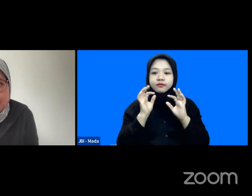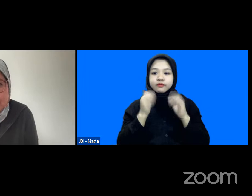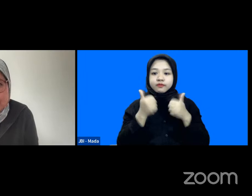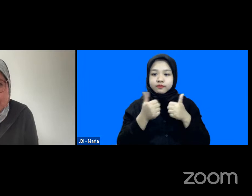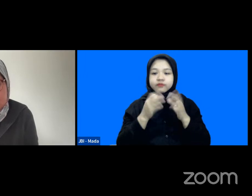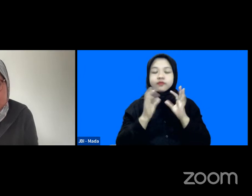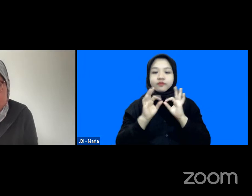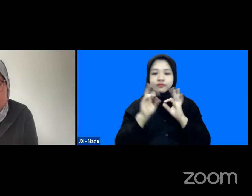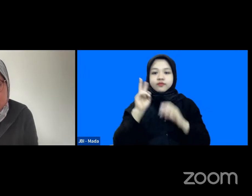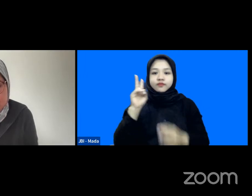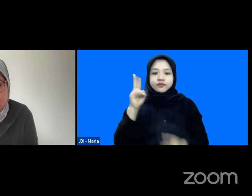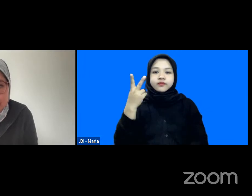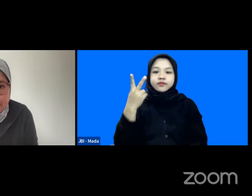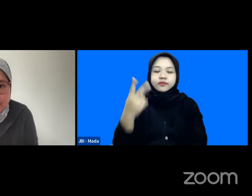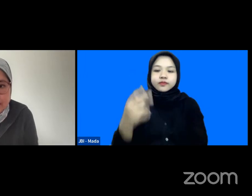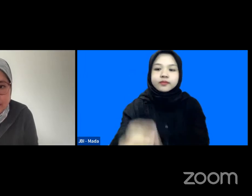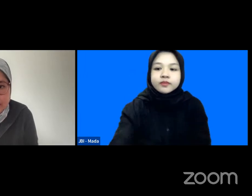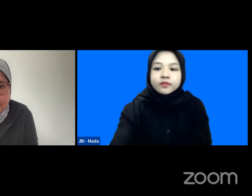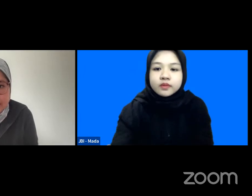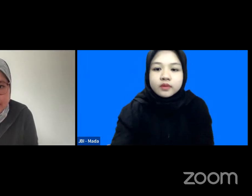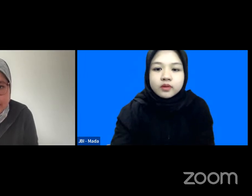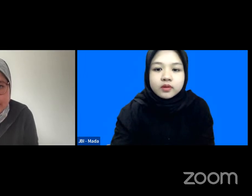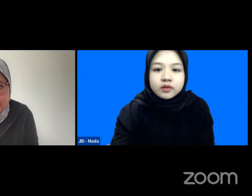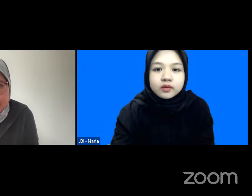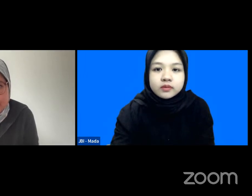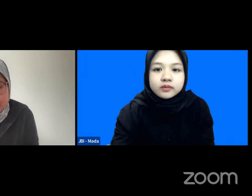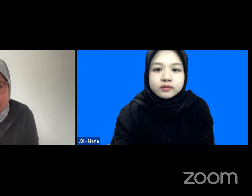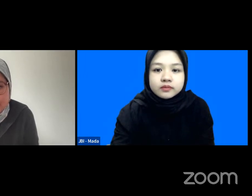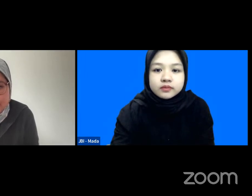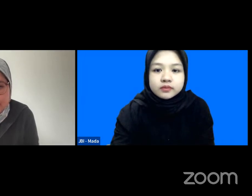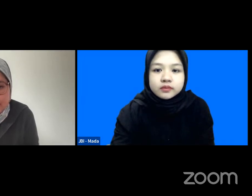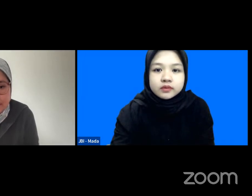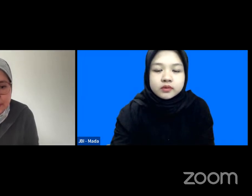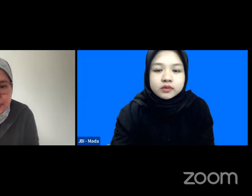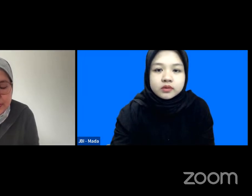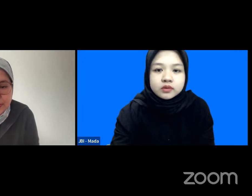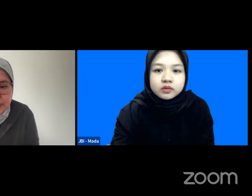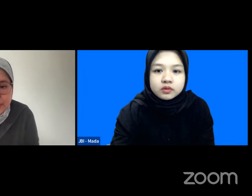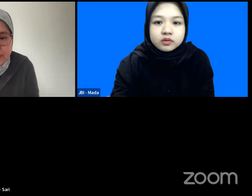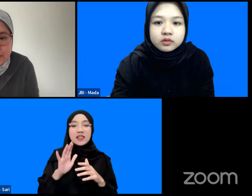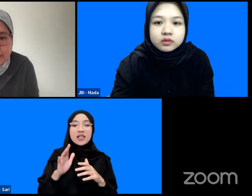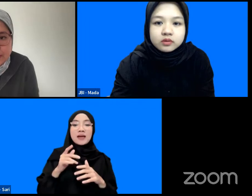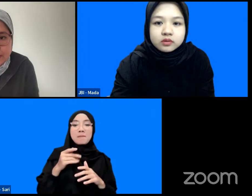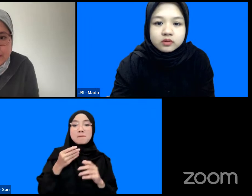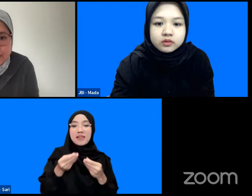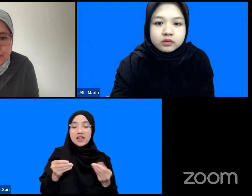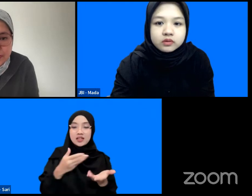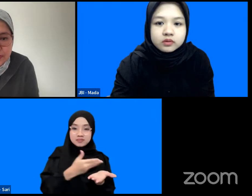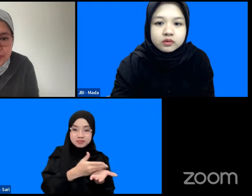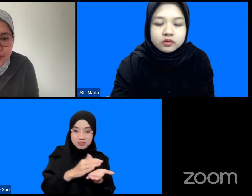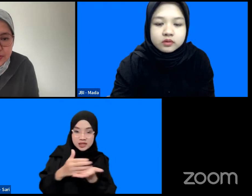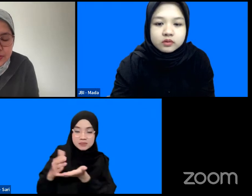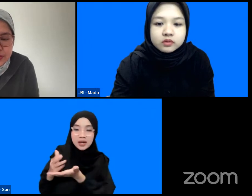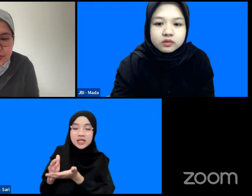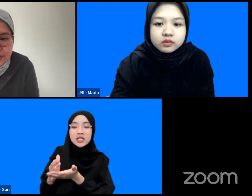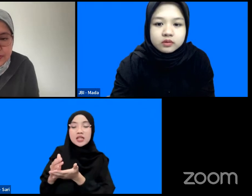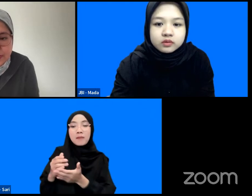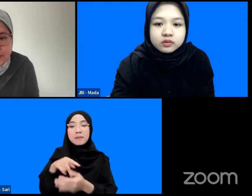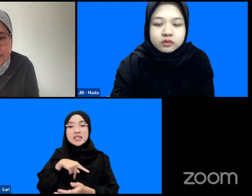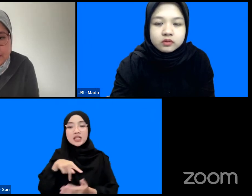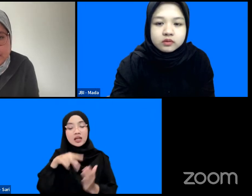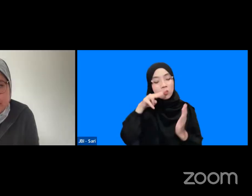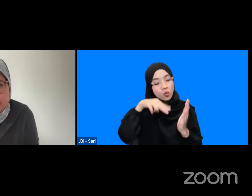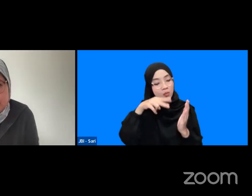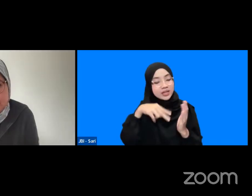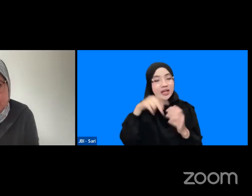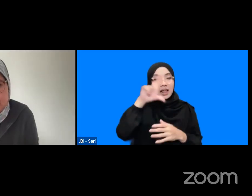nanti apa materinya bisa diseringkan mungkin peserta bisa membaca secara lengkap juga bagaimana kemudian